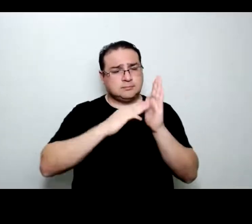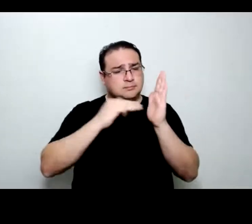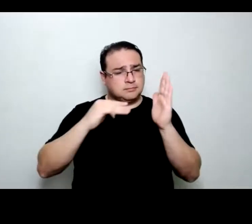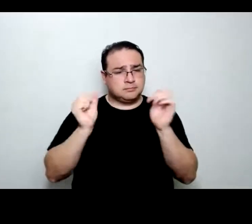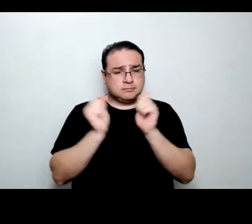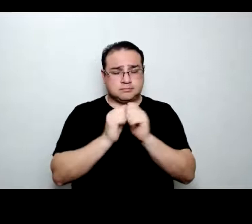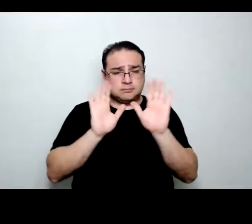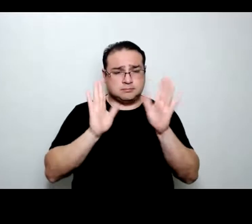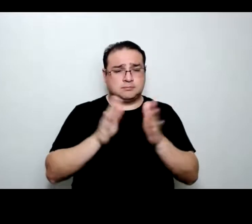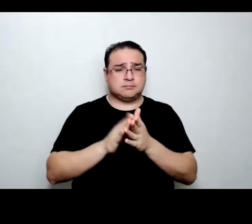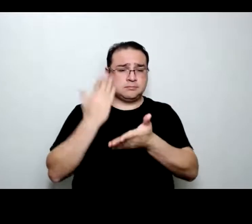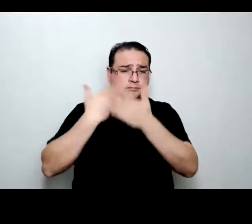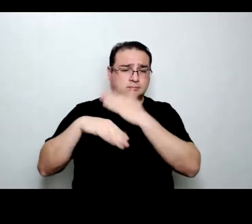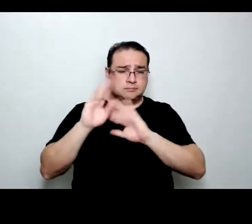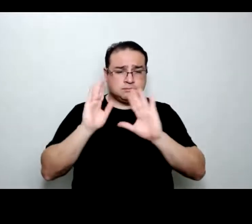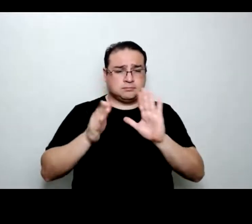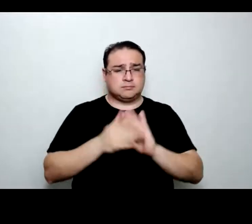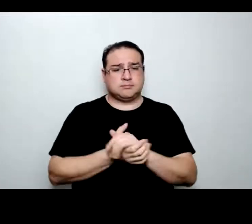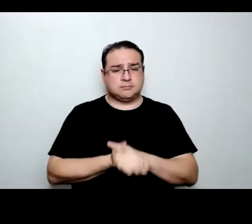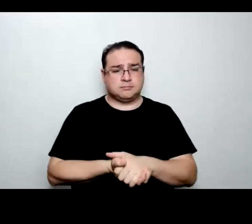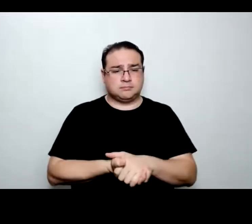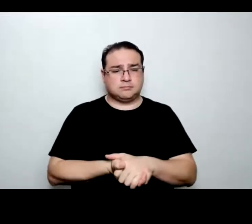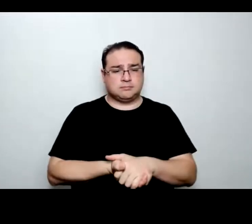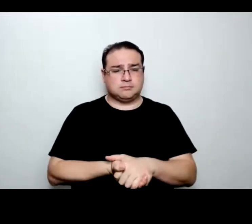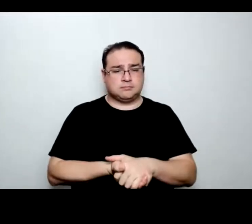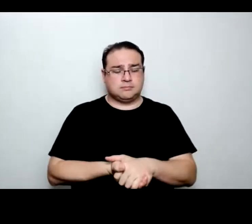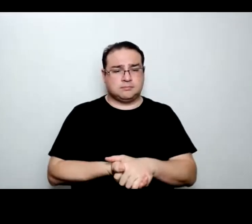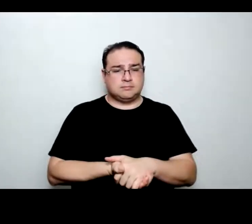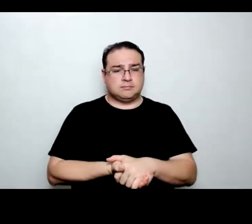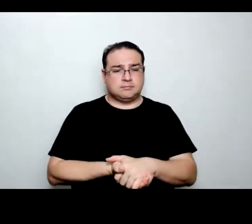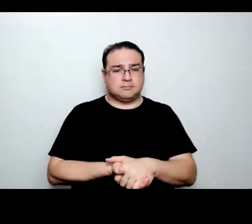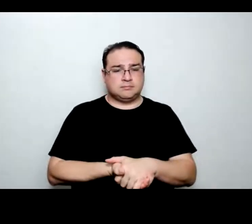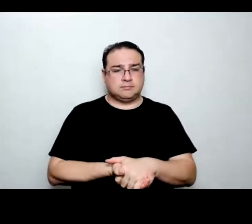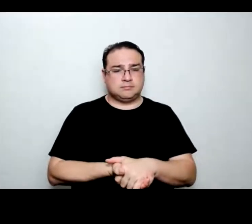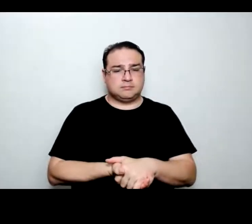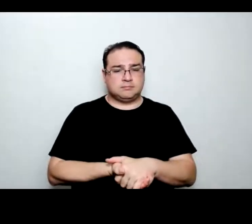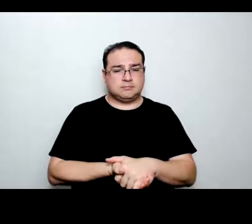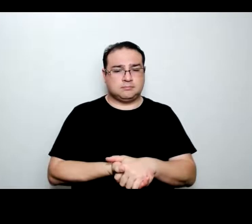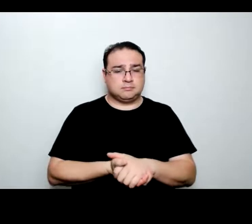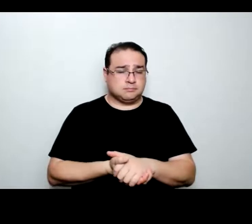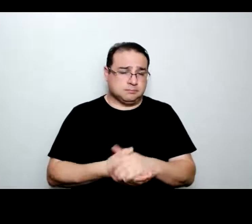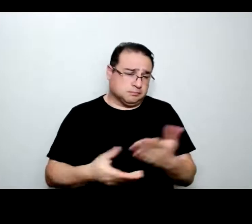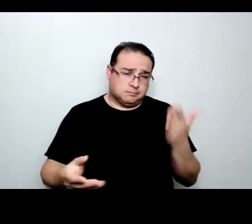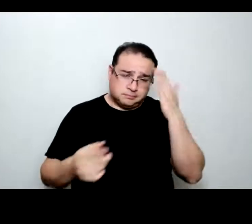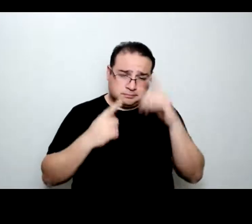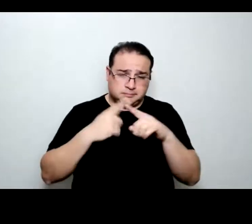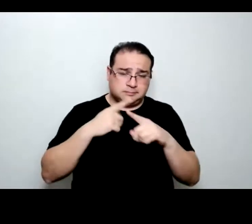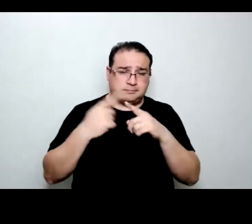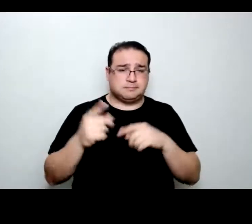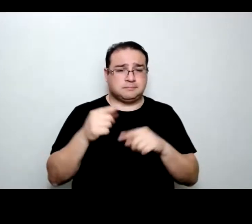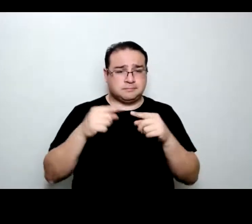metodologicamente já ultrapassadas. É um pouco, na verdade, por isso que eu me aventurei